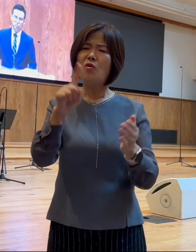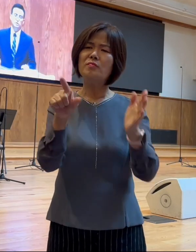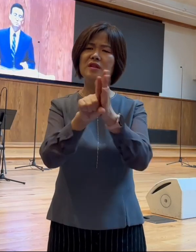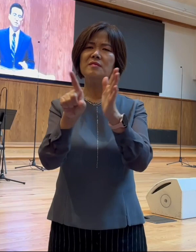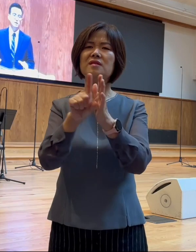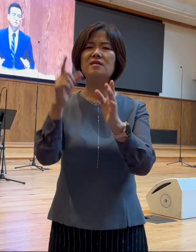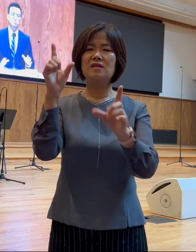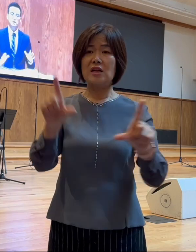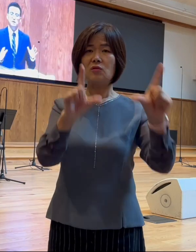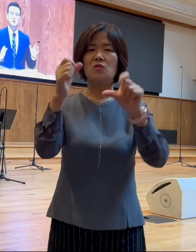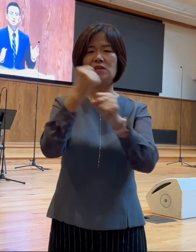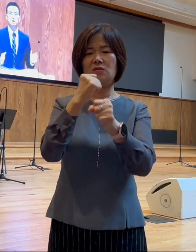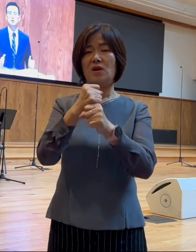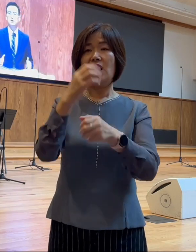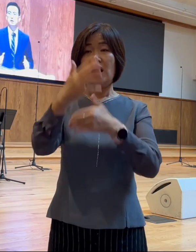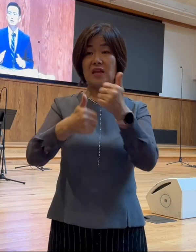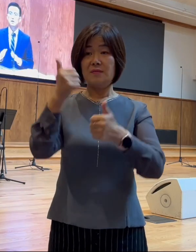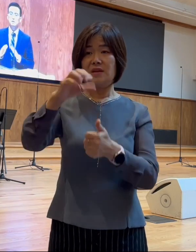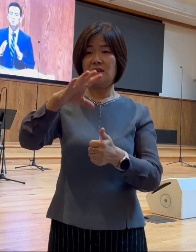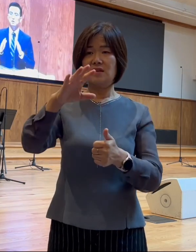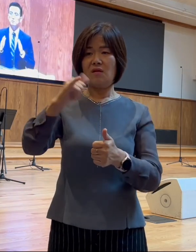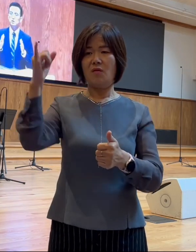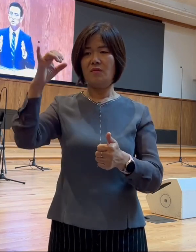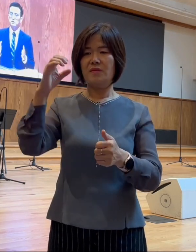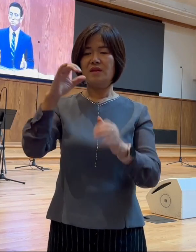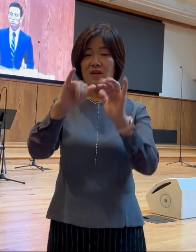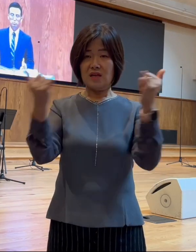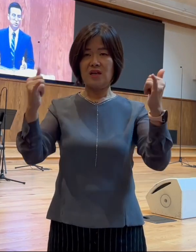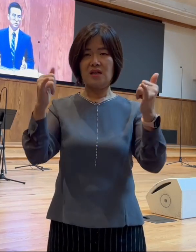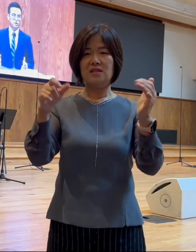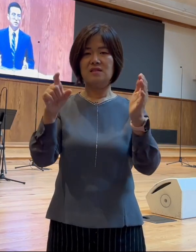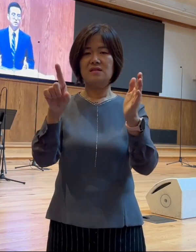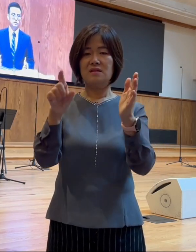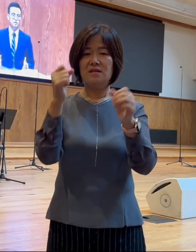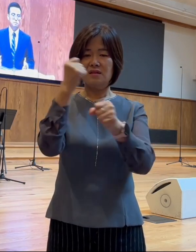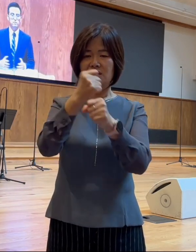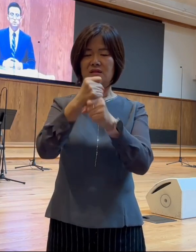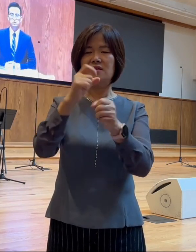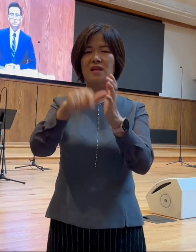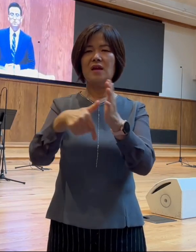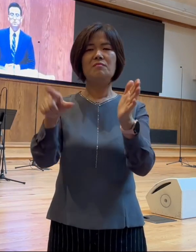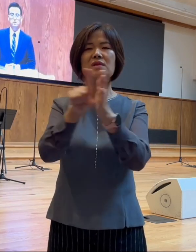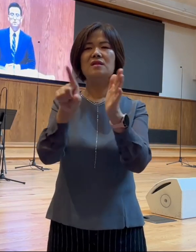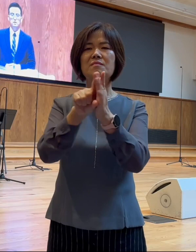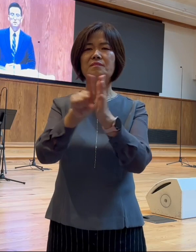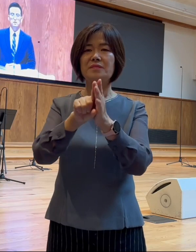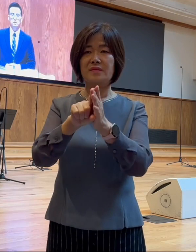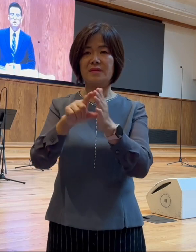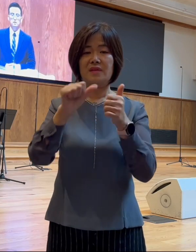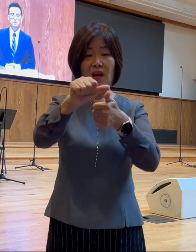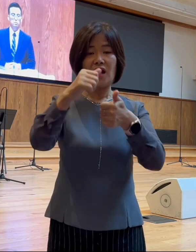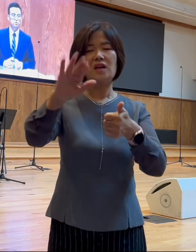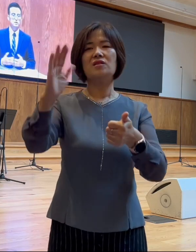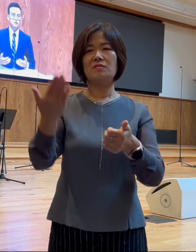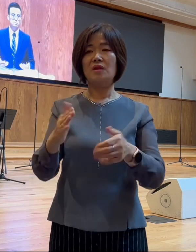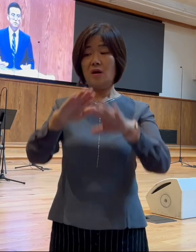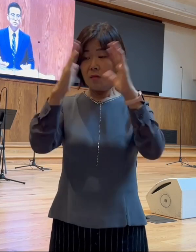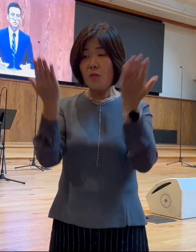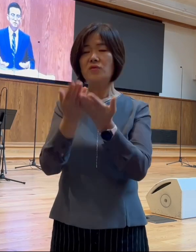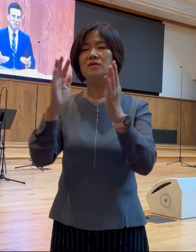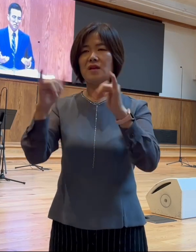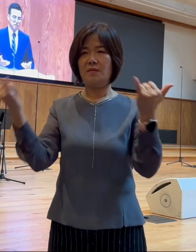창조되어 있습니다. 하나님은 우리 인간을 지으실 때 믿음의 시스템으로 움직이게 만드셨어요. 그래서 모든